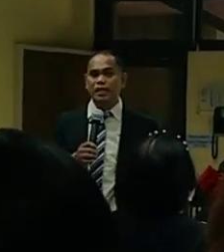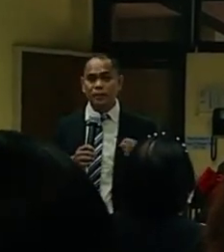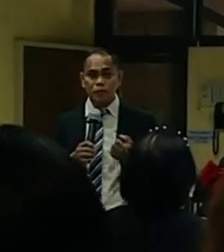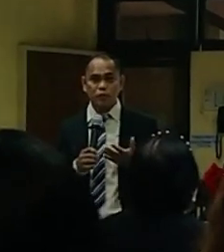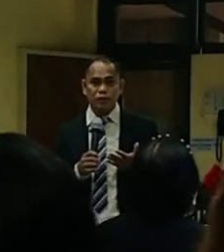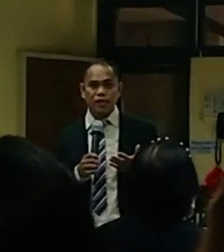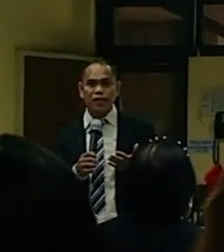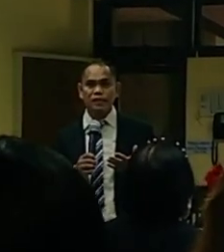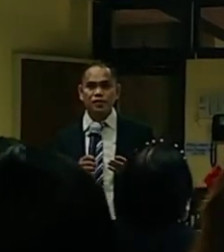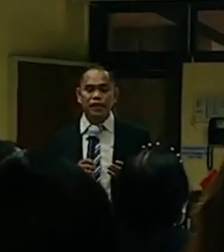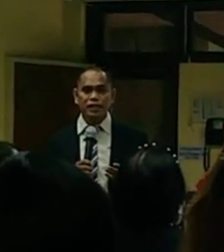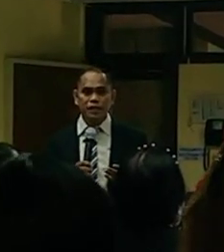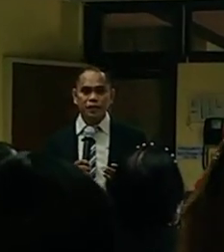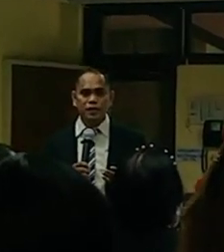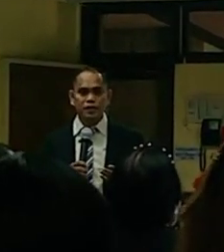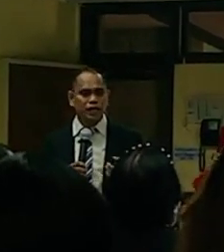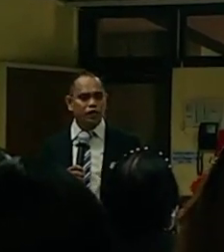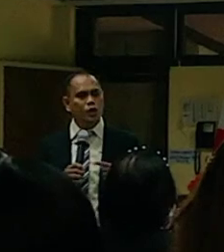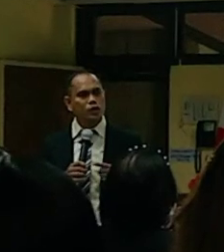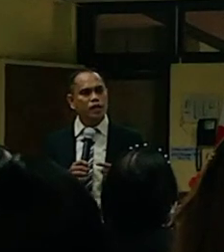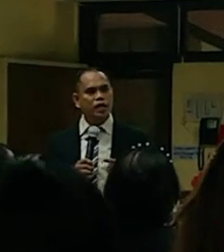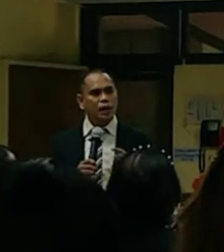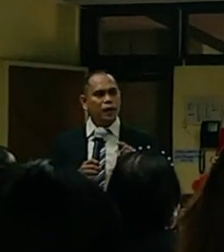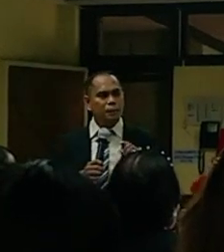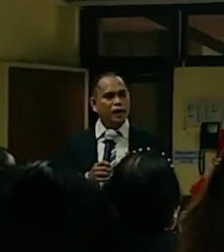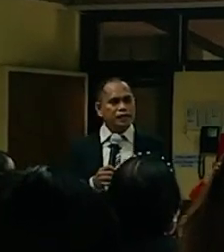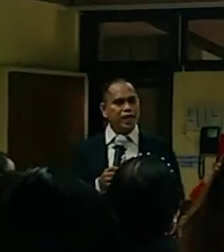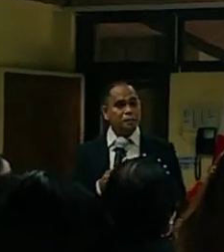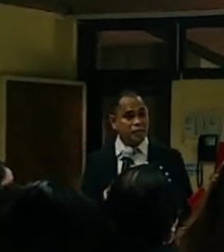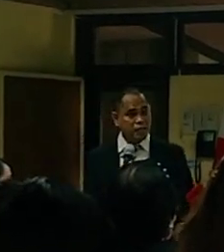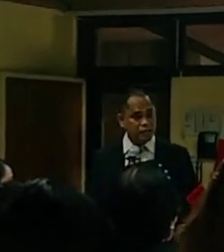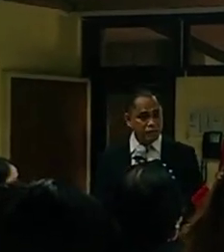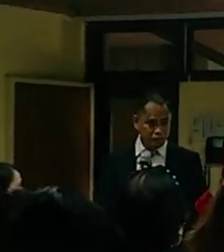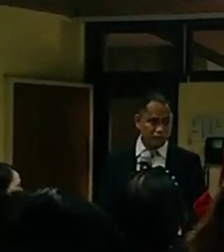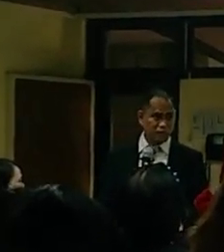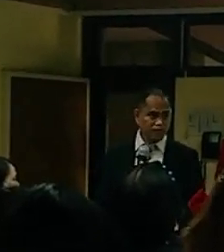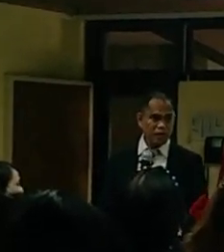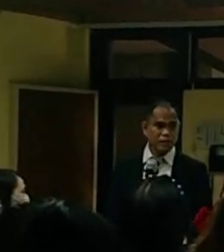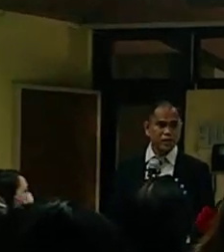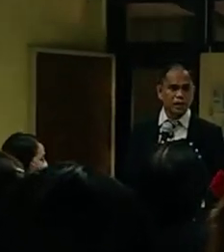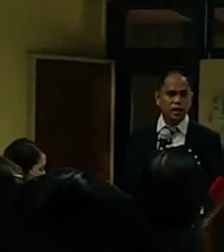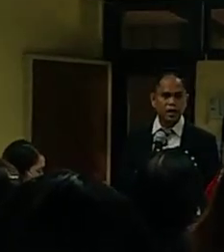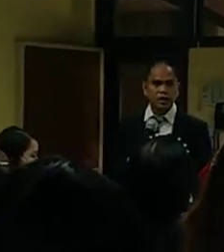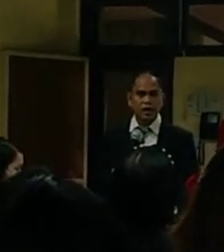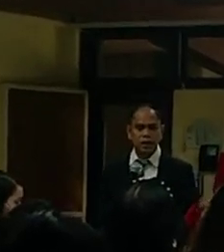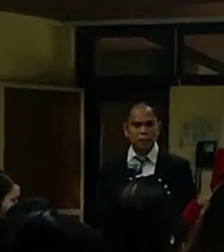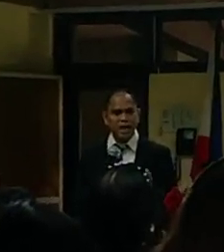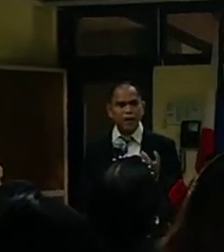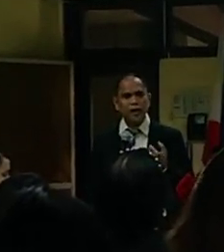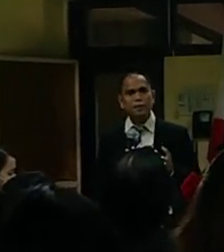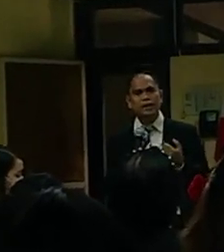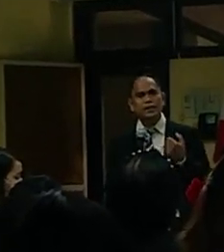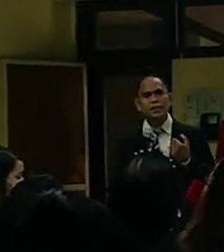napaka-importante matutunan ng sign language. Take note, kapag ang bata ay maliit, lalo na yung mag-acquire pa lang siya